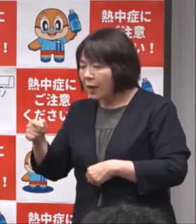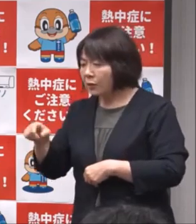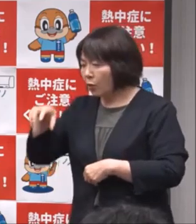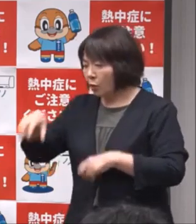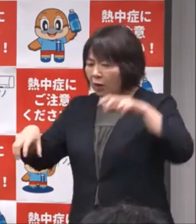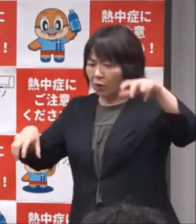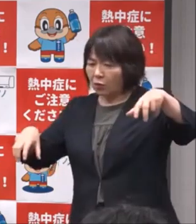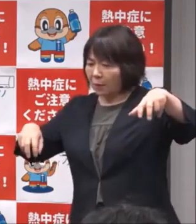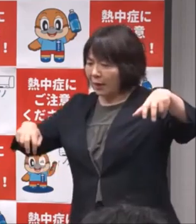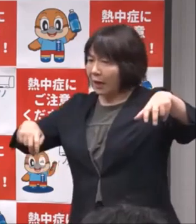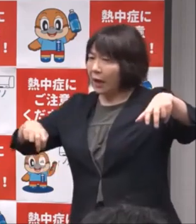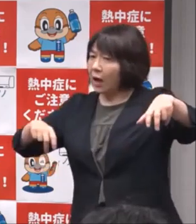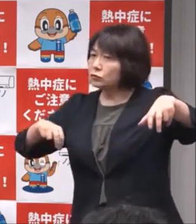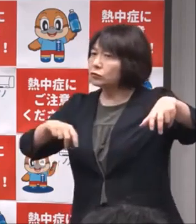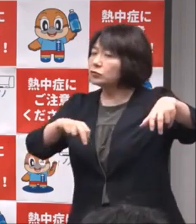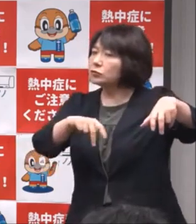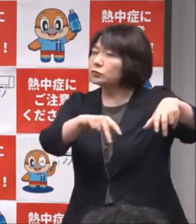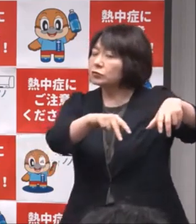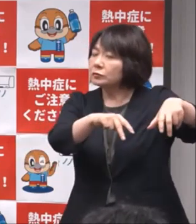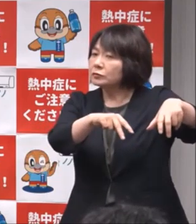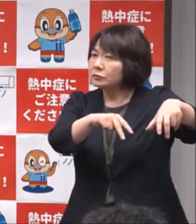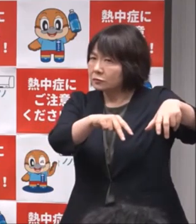うことは